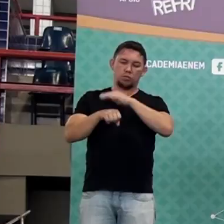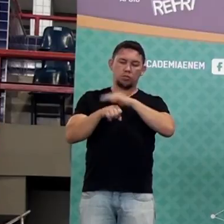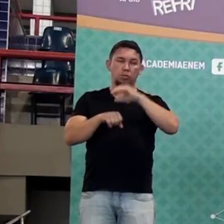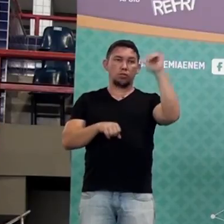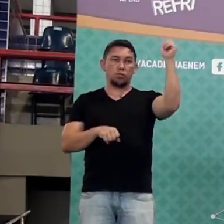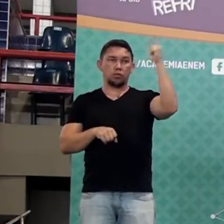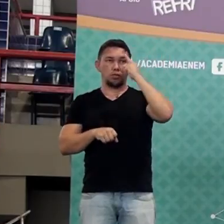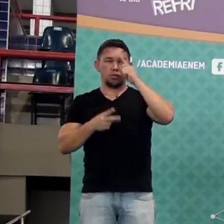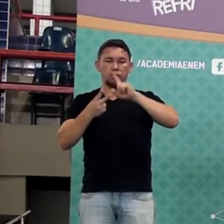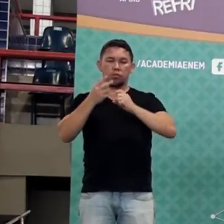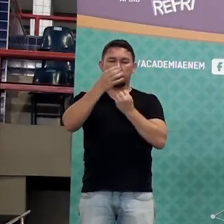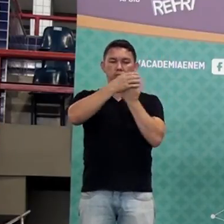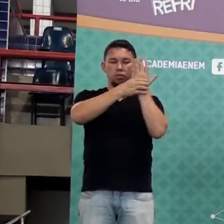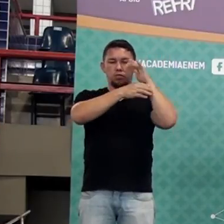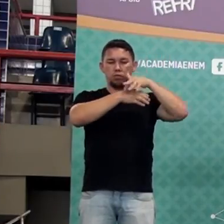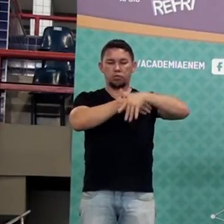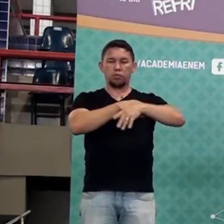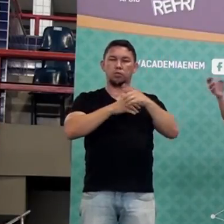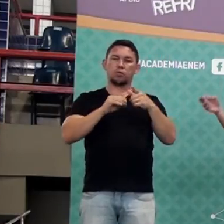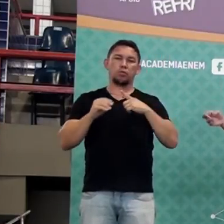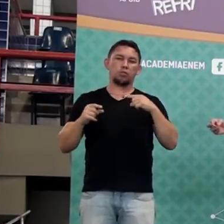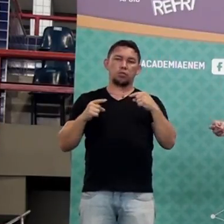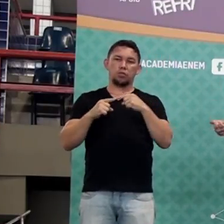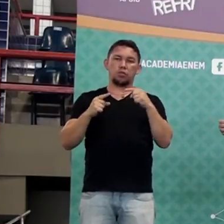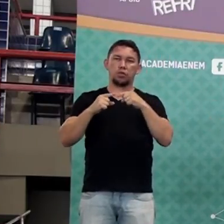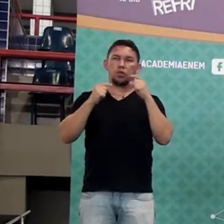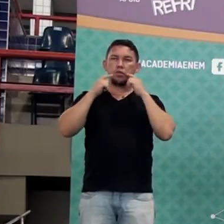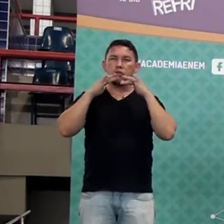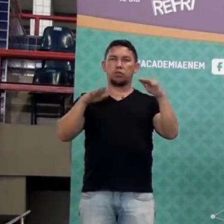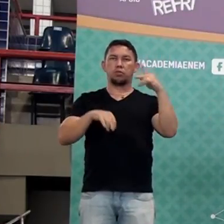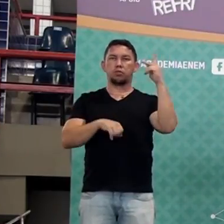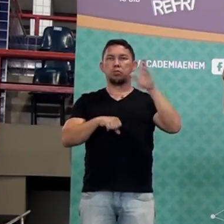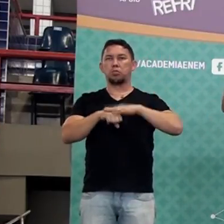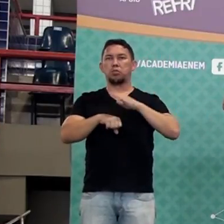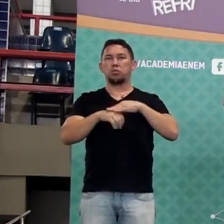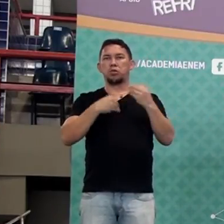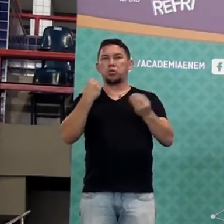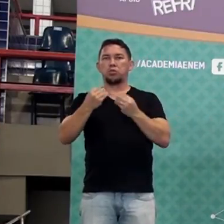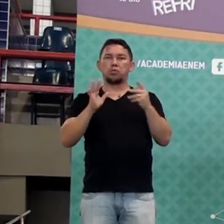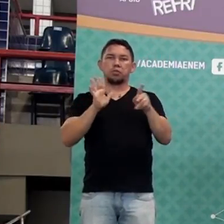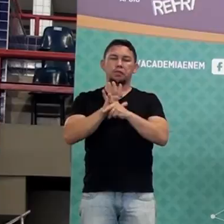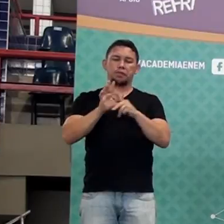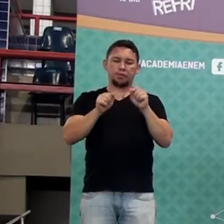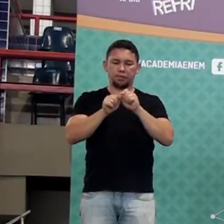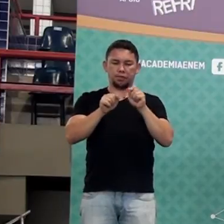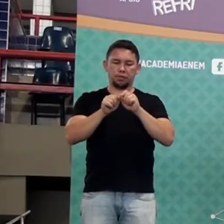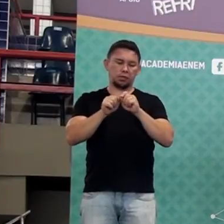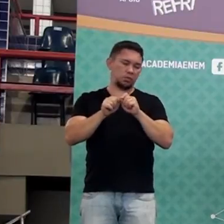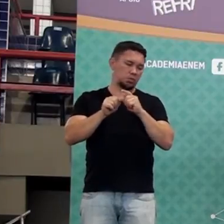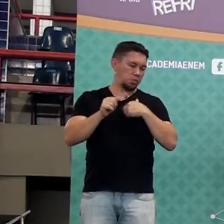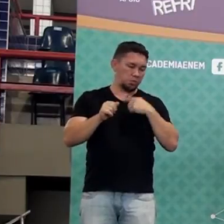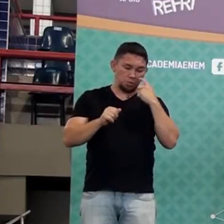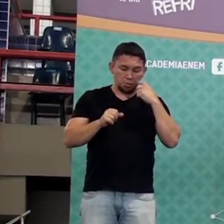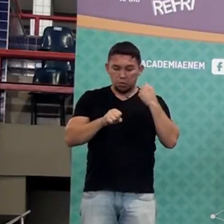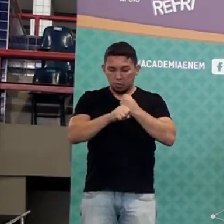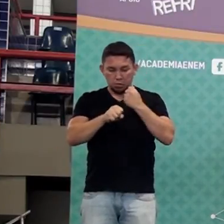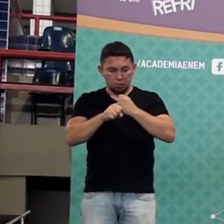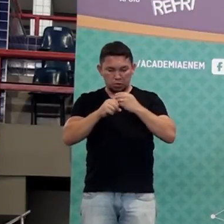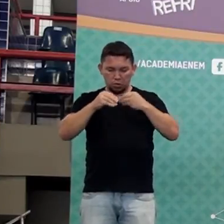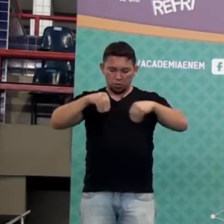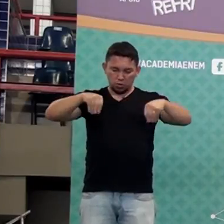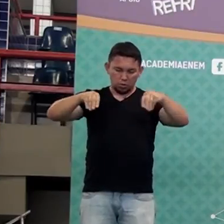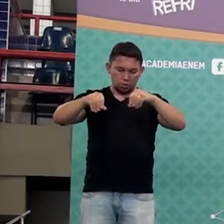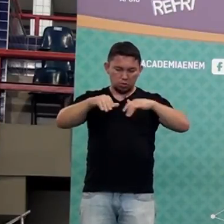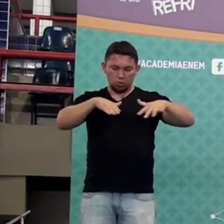sol e vulcões? Vulcões é por uma questão natural, né? Não tá pra gente... É pela própria formação geológica,